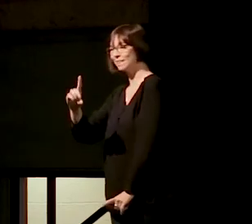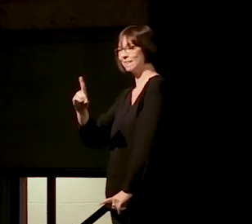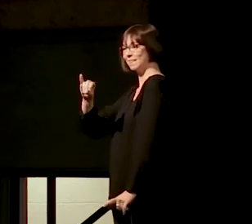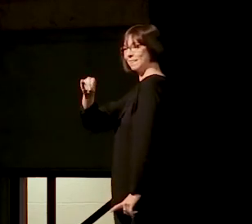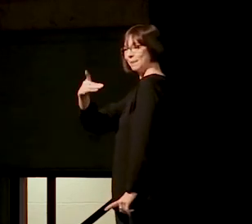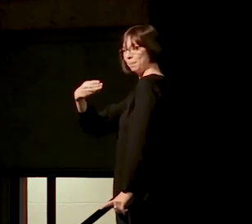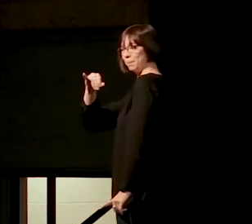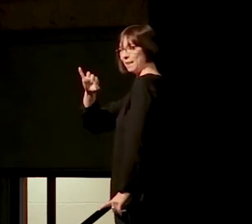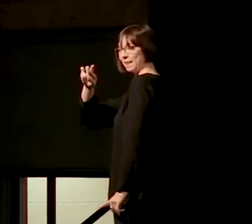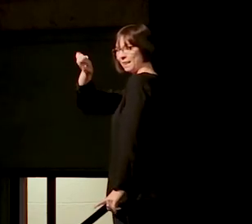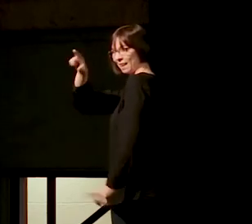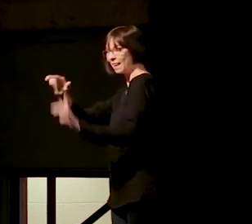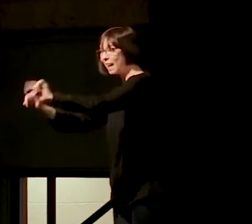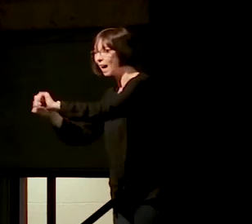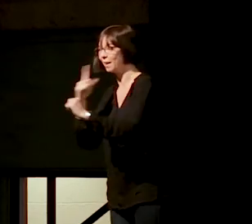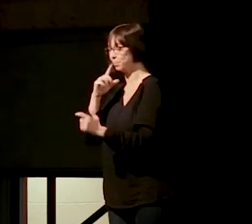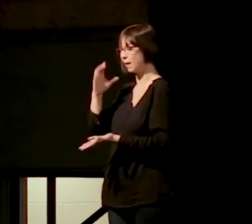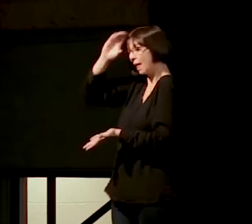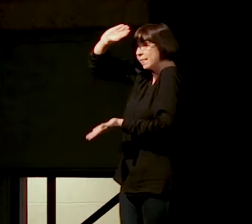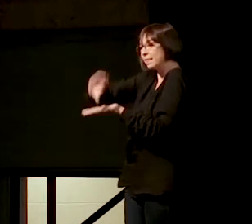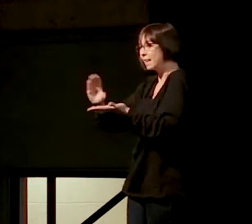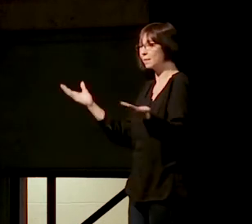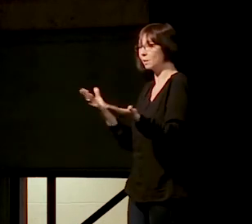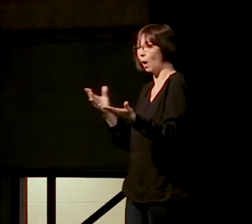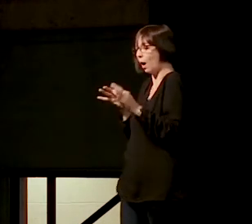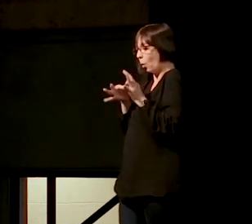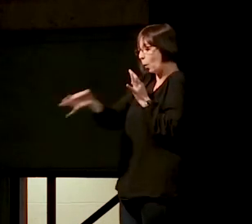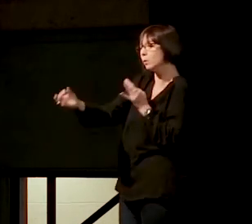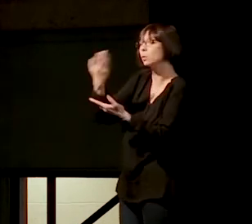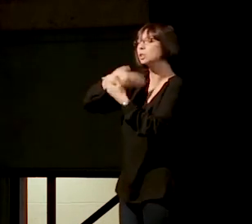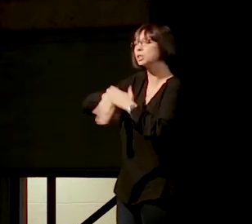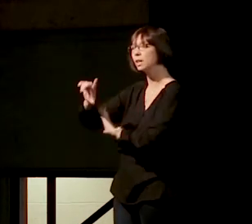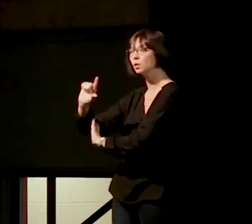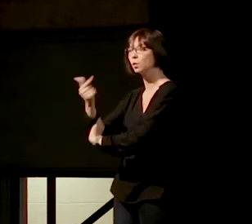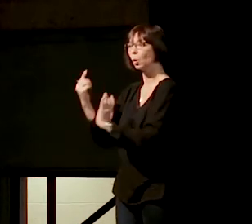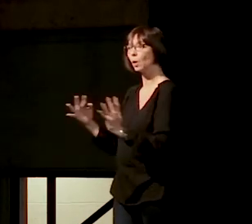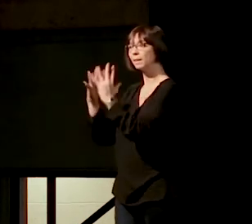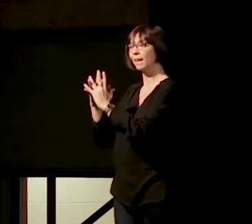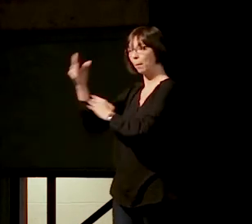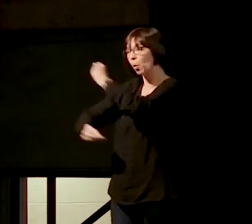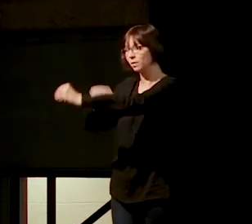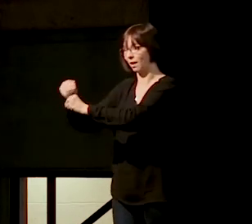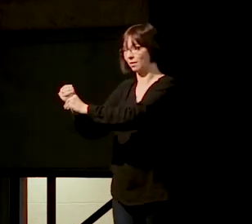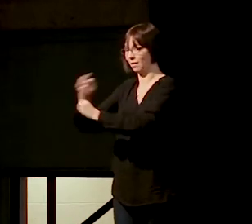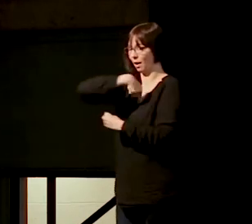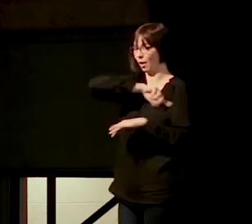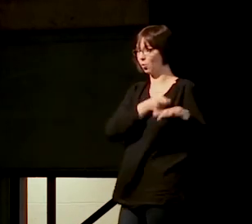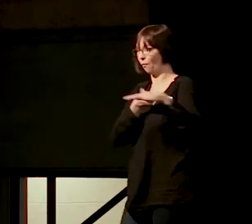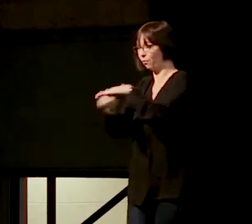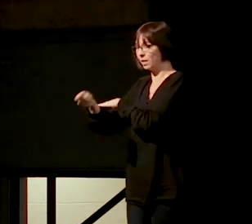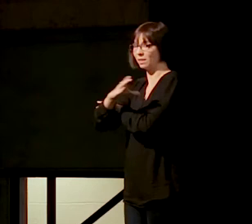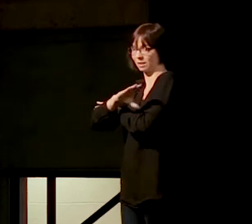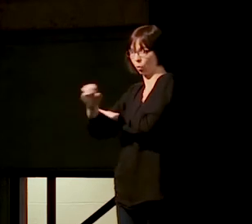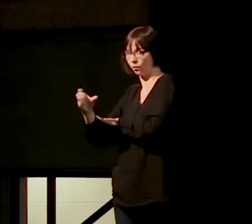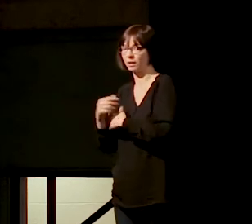dans la Seconde Guerre mondiale. Nous sommes cela. Nous sommes notre histoire locale et nous devons la porter dans